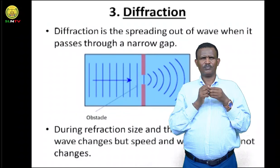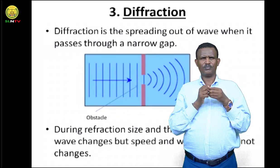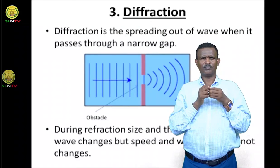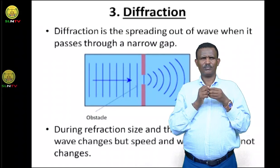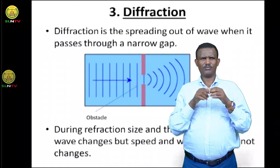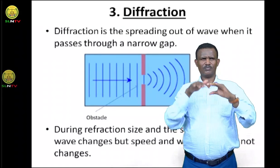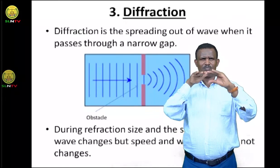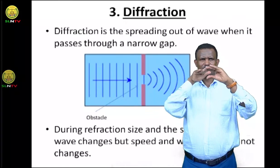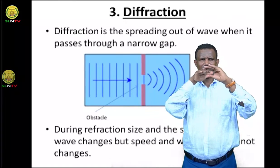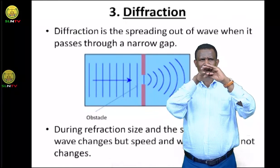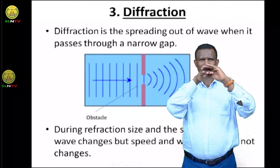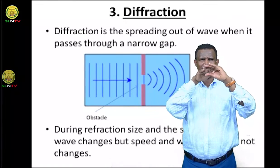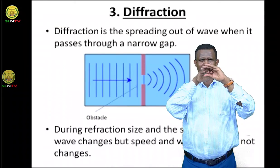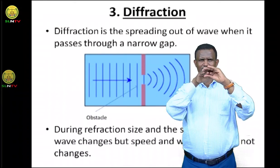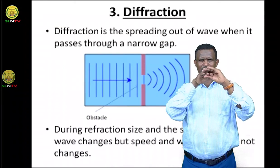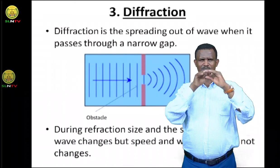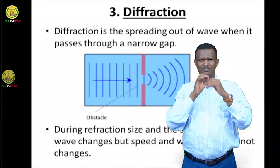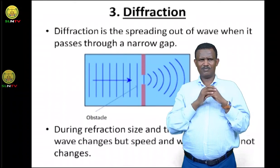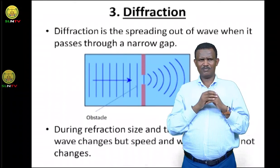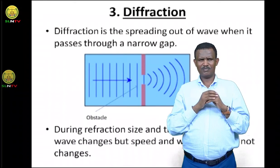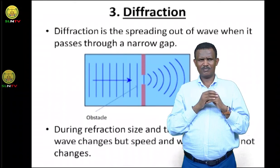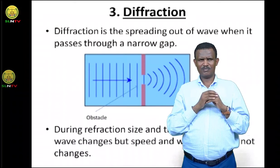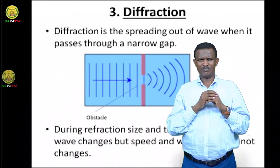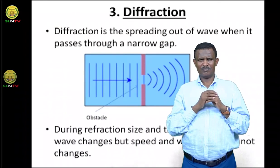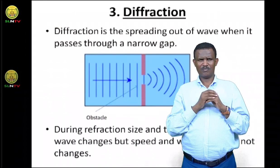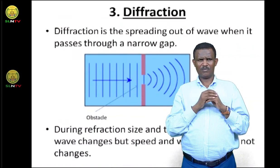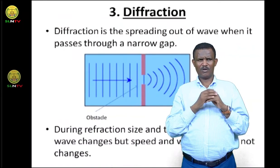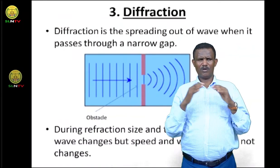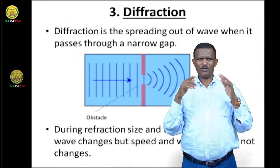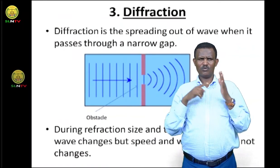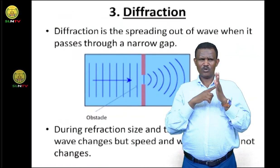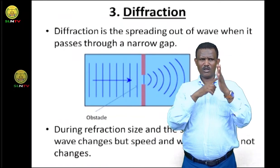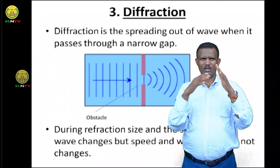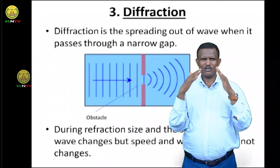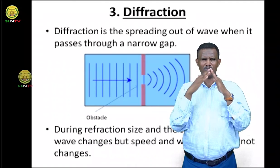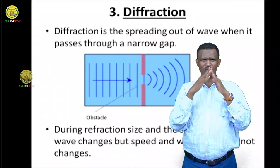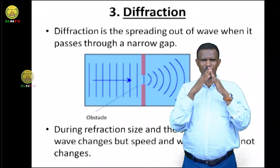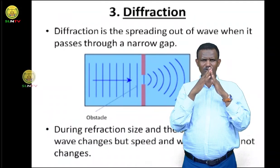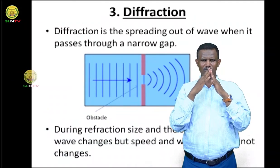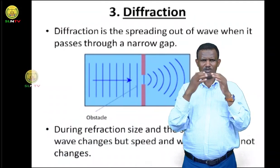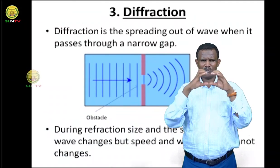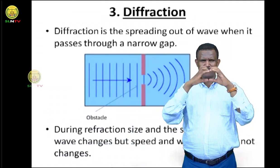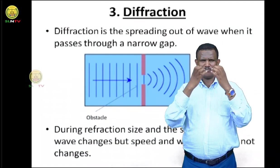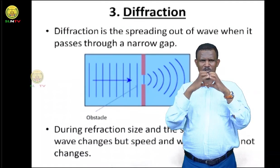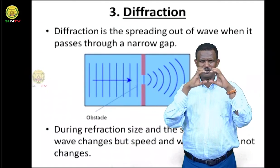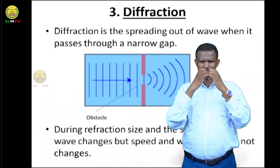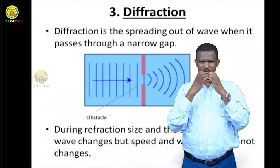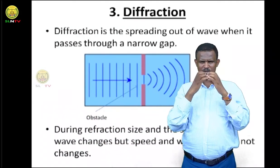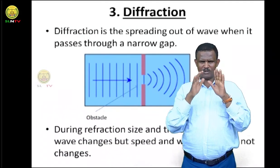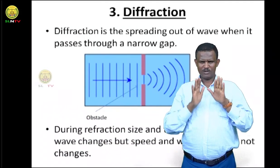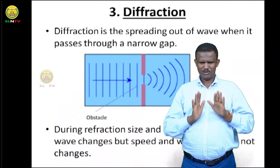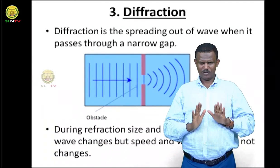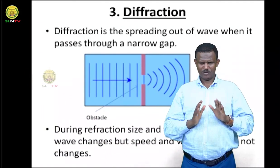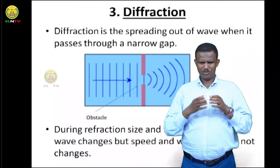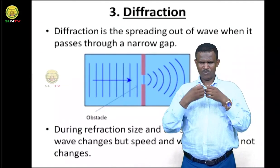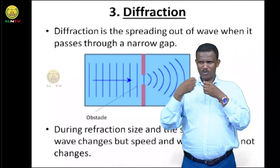bay dib hadana isku ballaariyeen ee tusaale waxa ku waa hadii guriga joogto ama maqsin aad jiingad ka sameysan oo